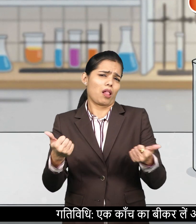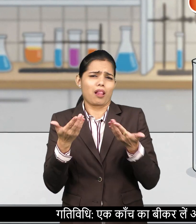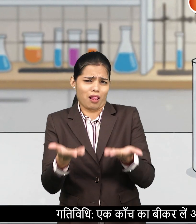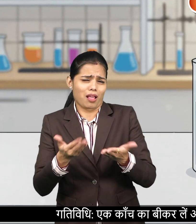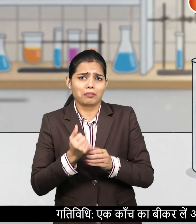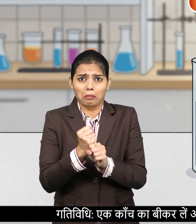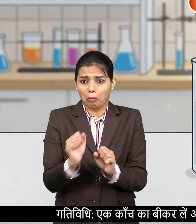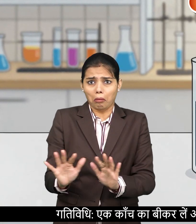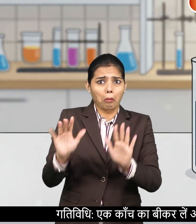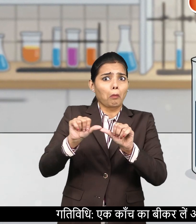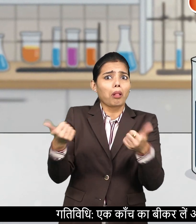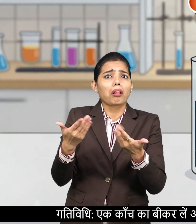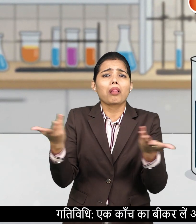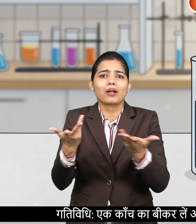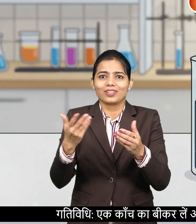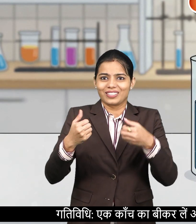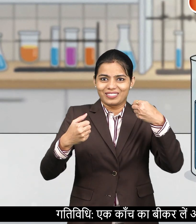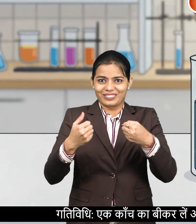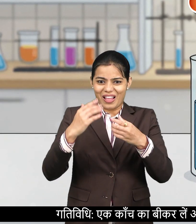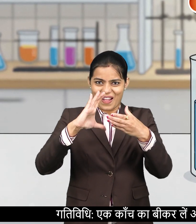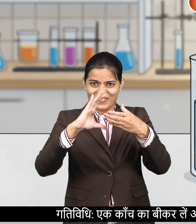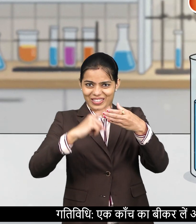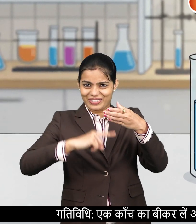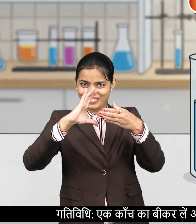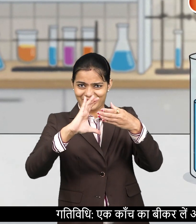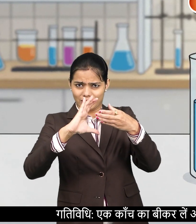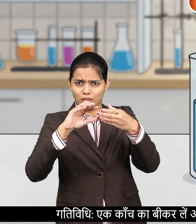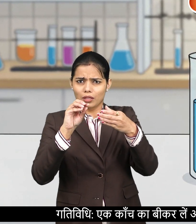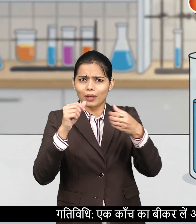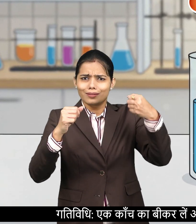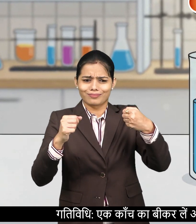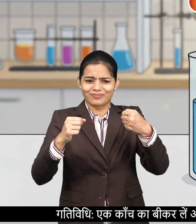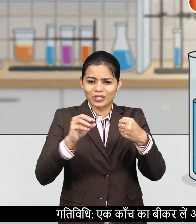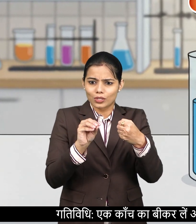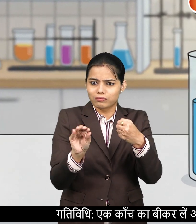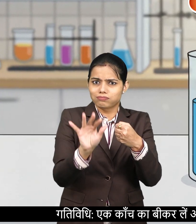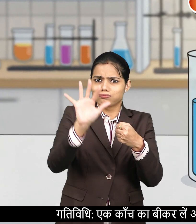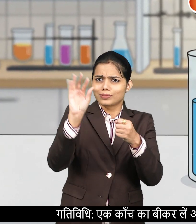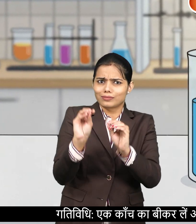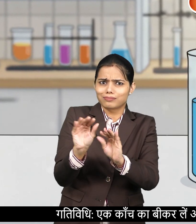गतिविधि। एक कांच का बीकर ले और उसे आधा पानी से भरें। पानी के आकार को देखें।